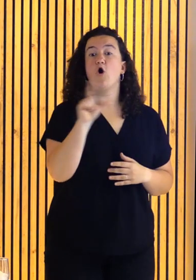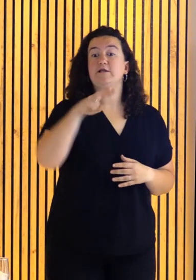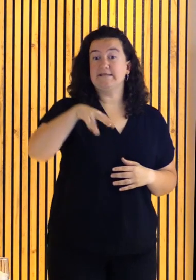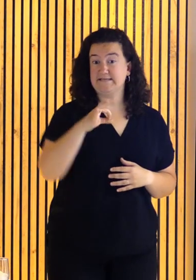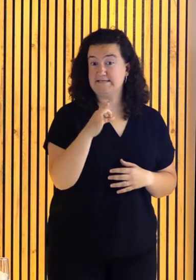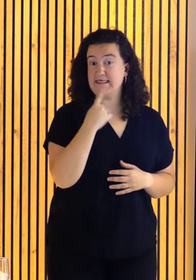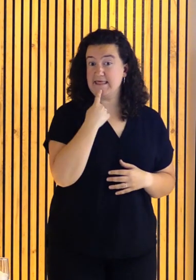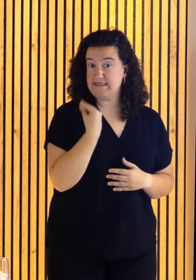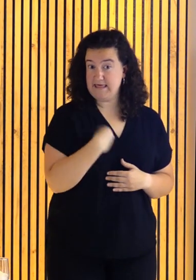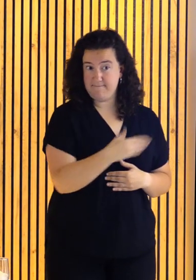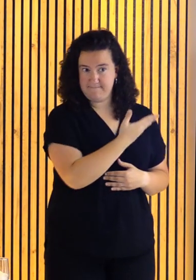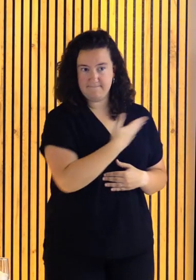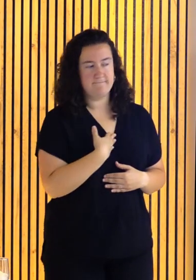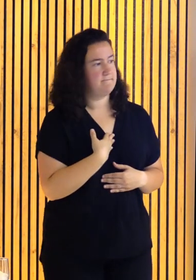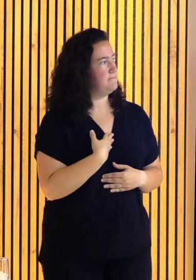makrize honi helduz,